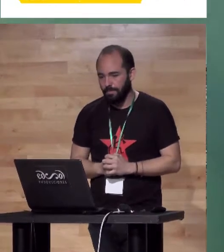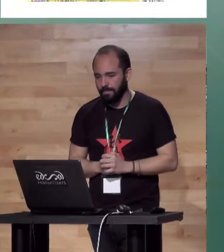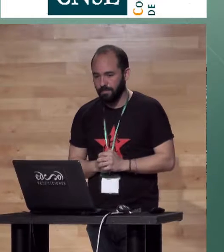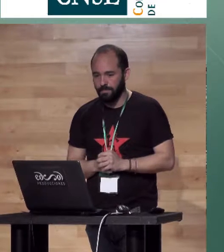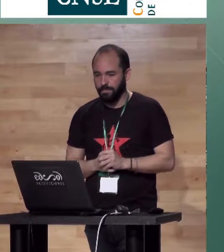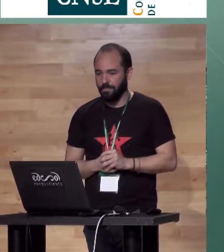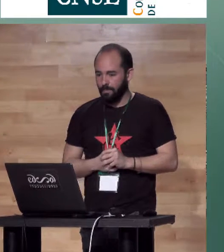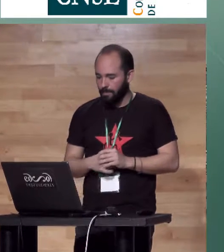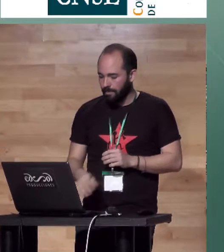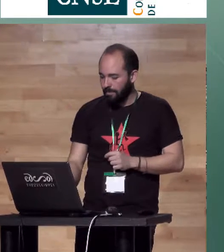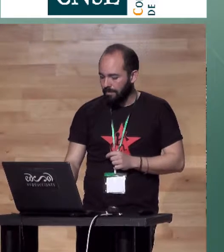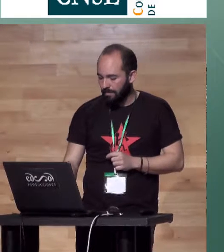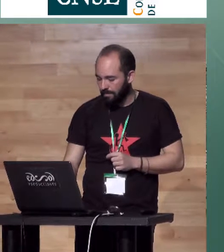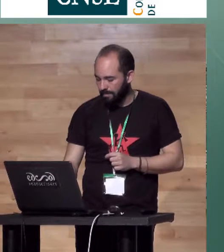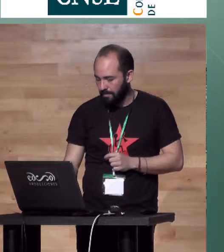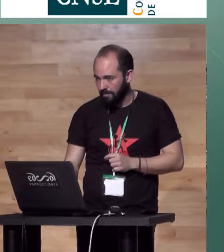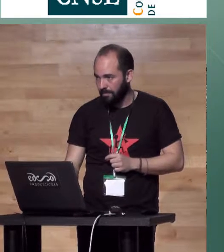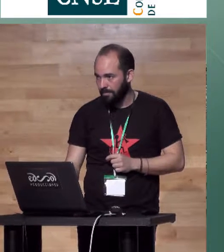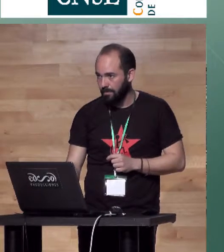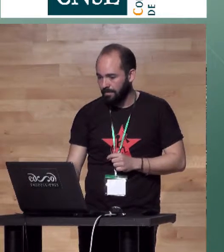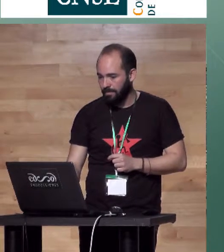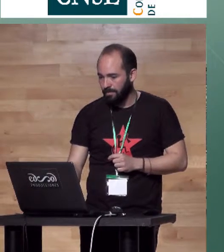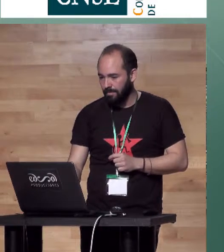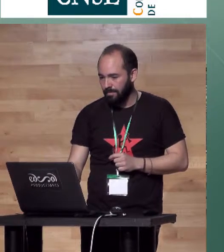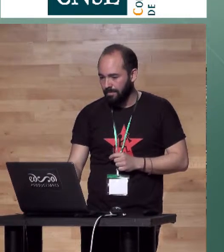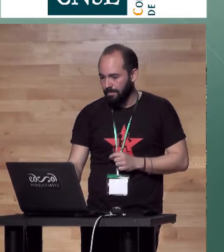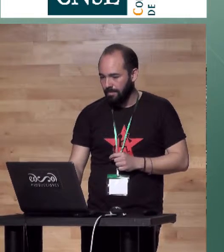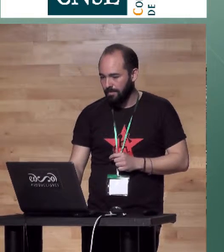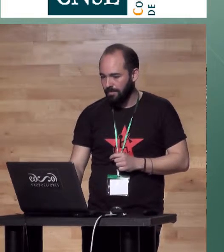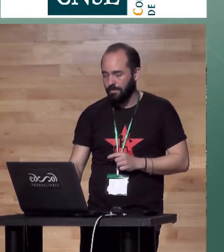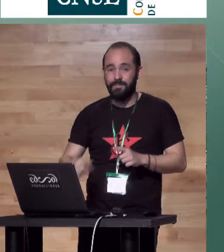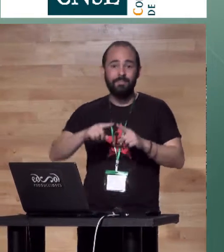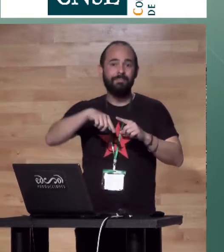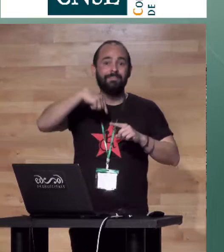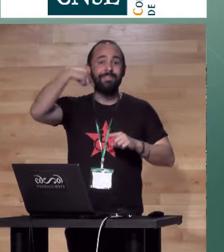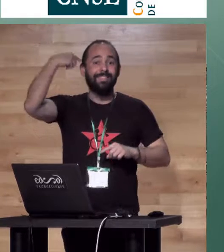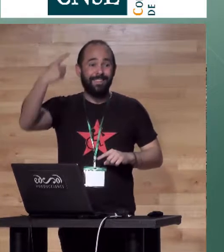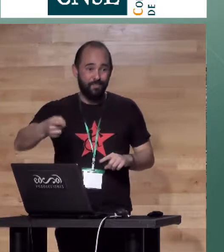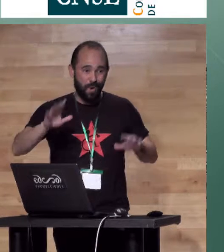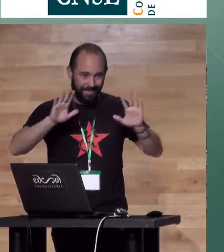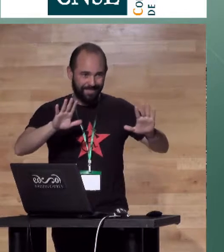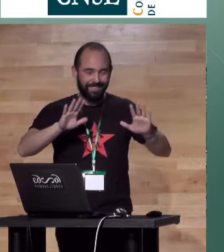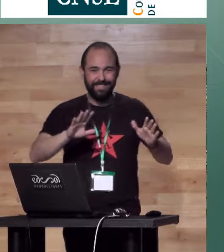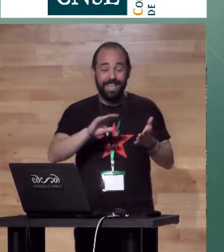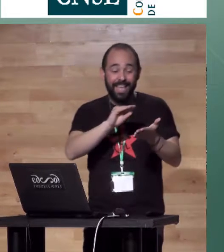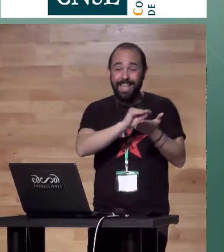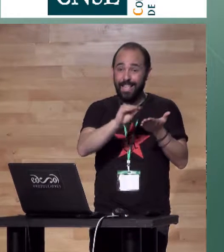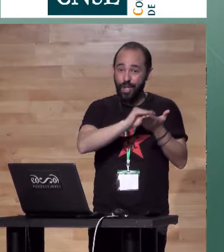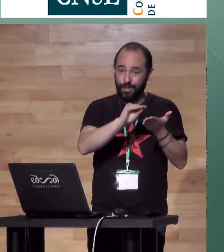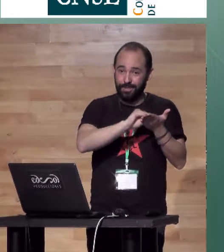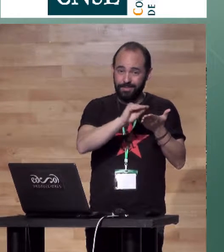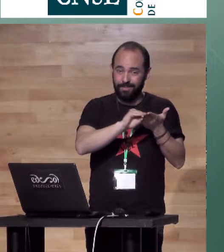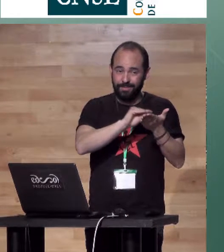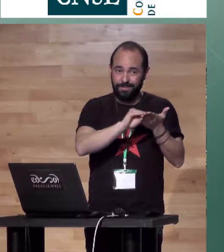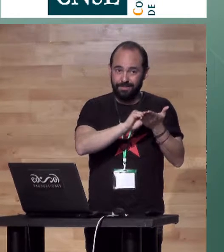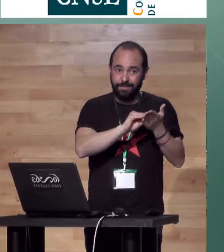también, el recorrido del trabajador, cuando llega al trabajo, cuando habla con el jefe, etc. La situación.